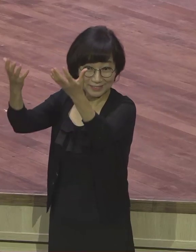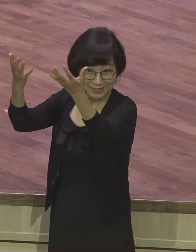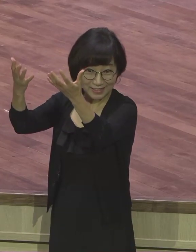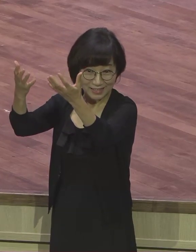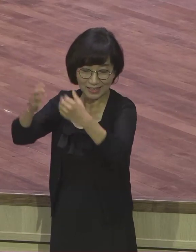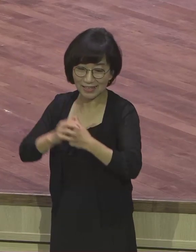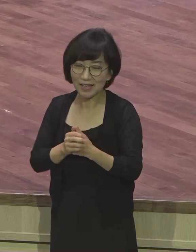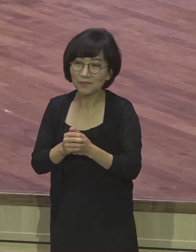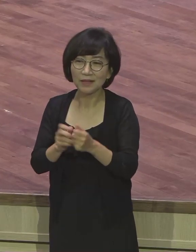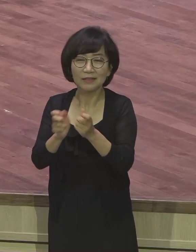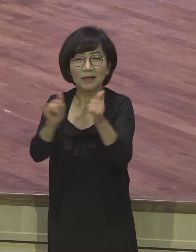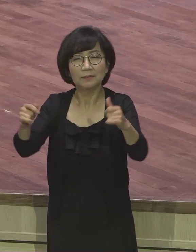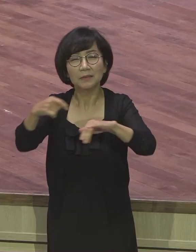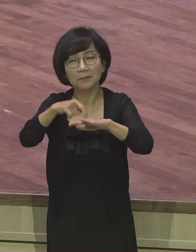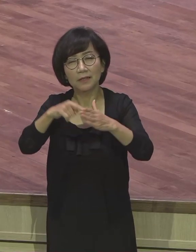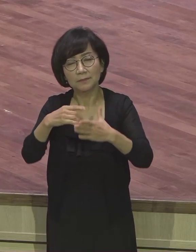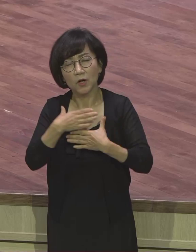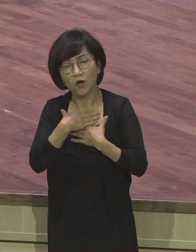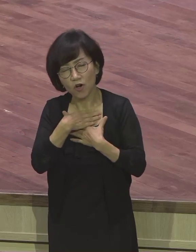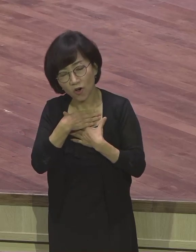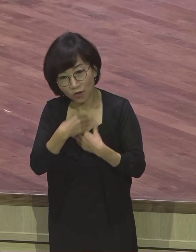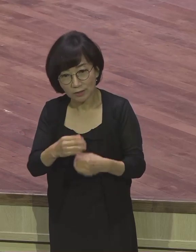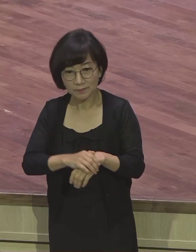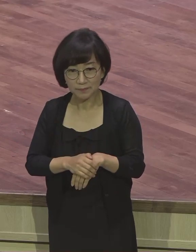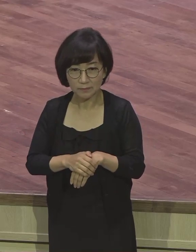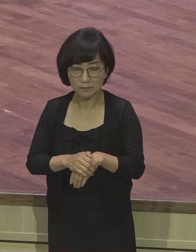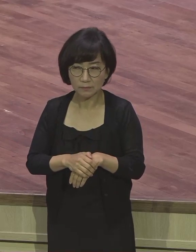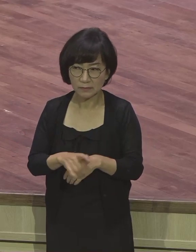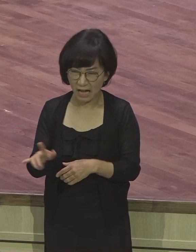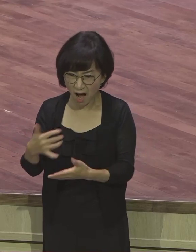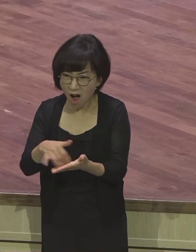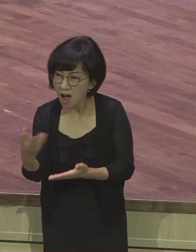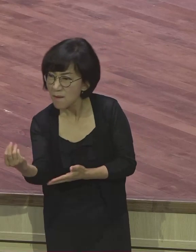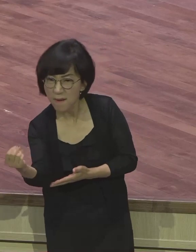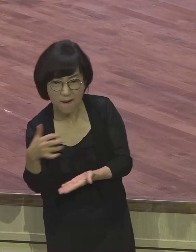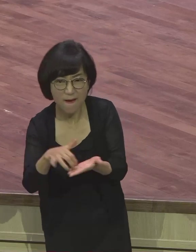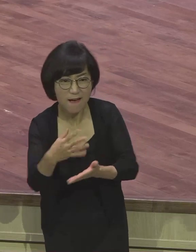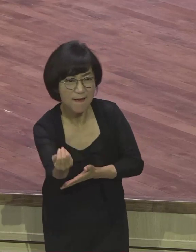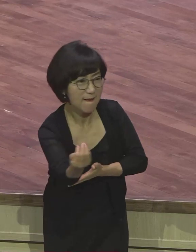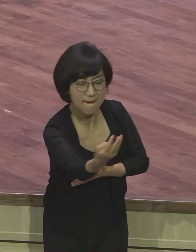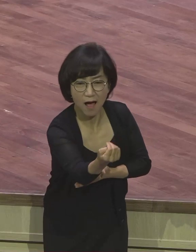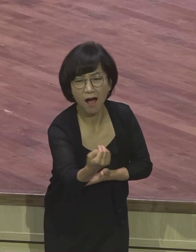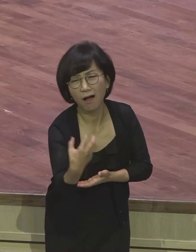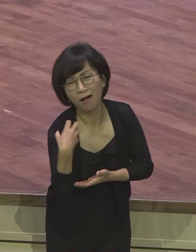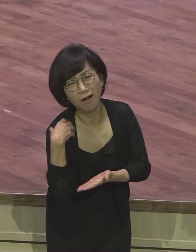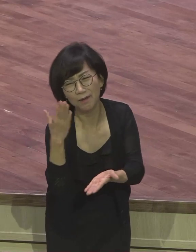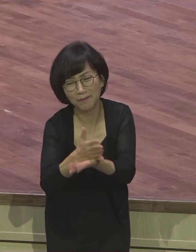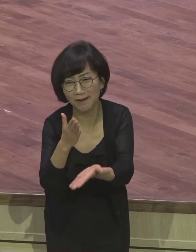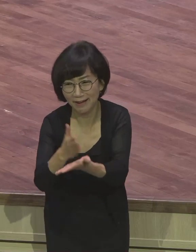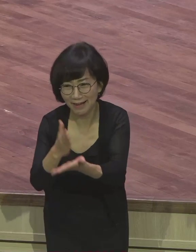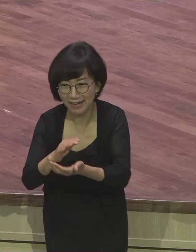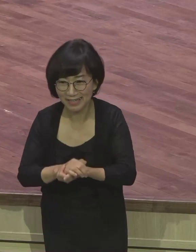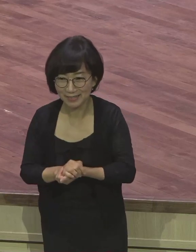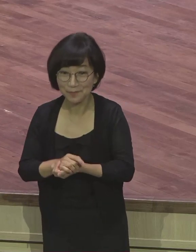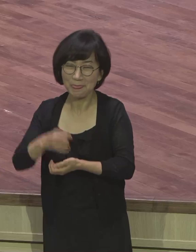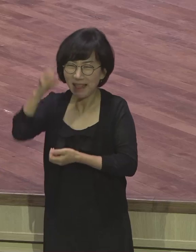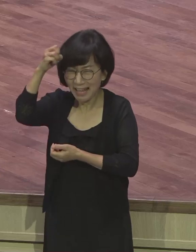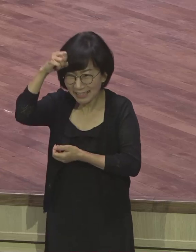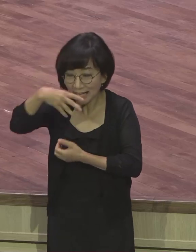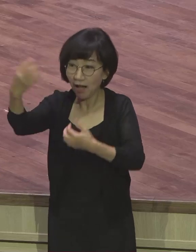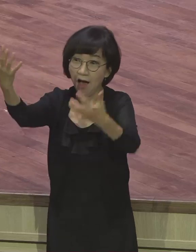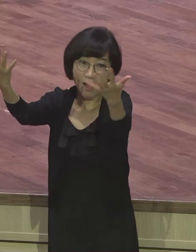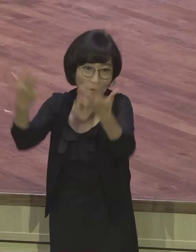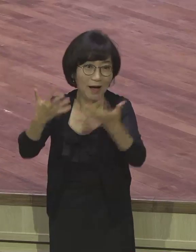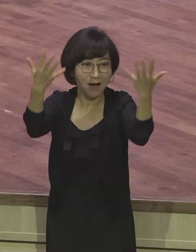이제 성도들이 정말 편안하게 무슨 숫자 통계 내가면서 부담 주지 말고 정말 편안하게 교회 와서 그냥 할렐루야 하고 서로